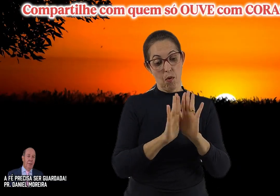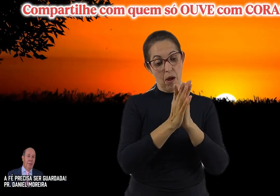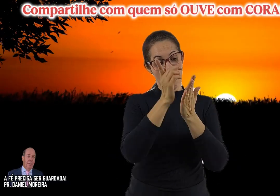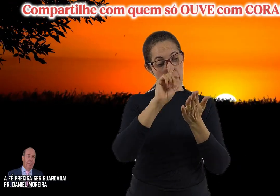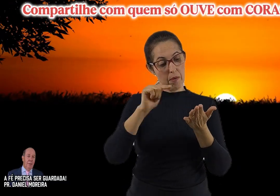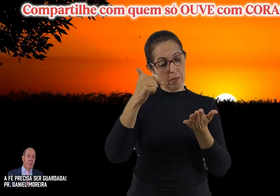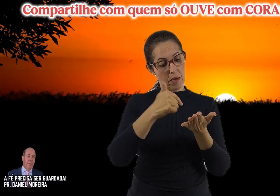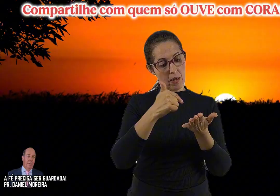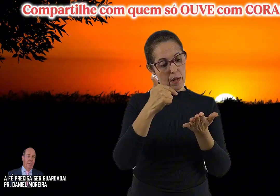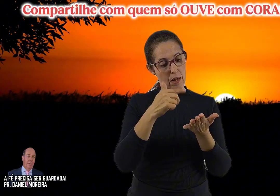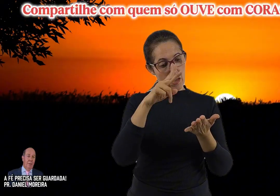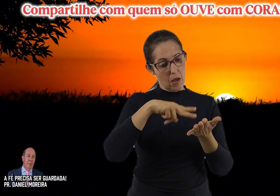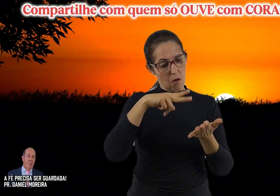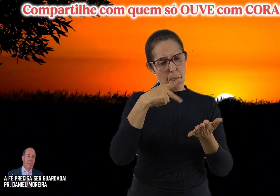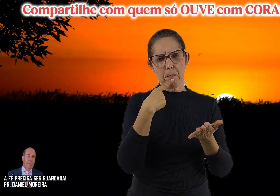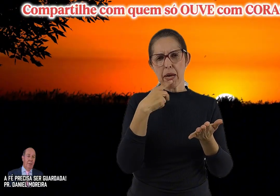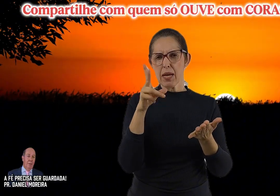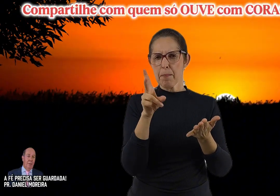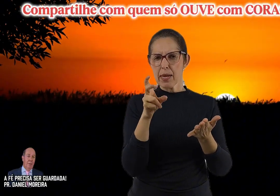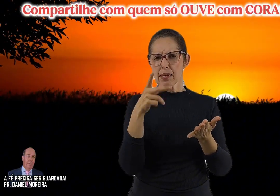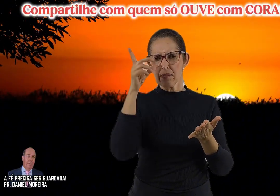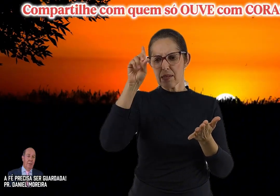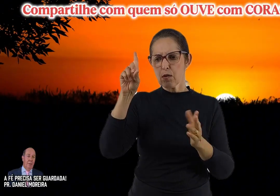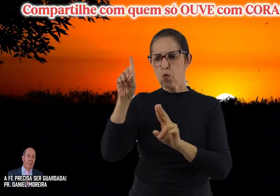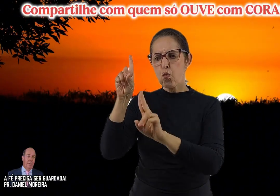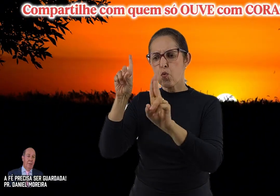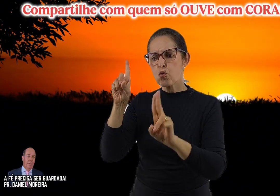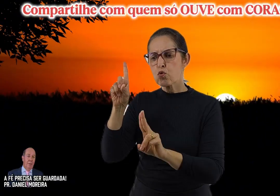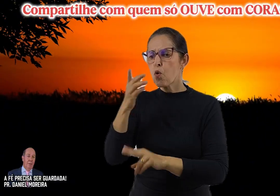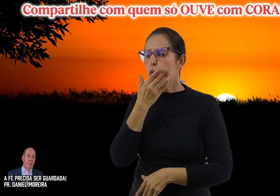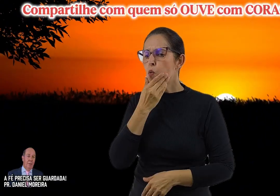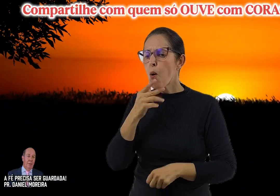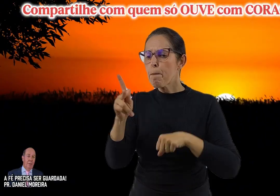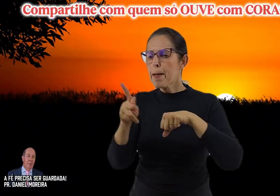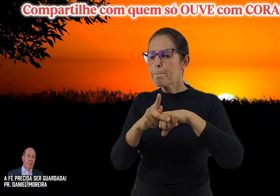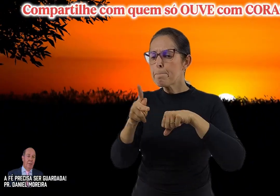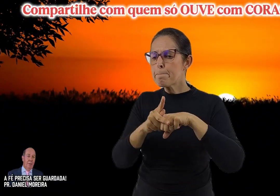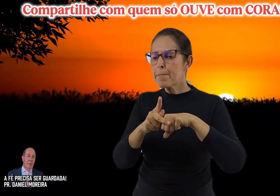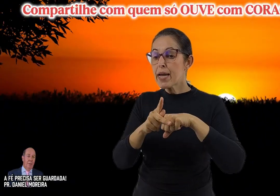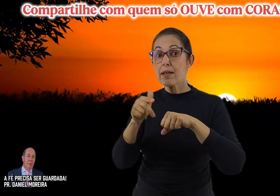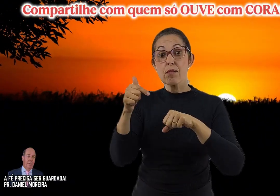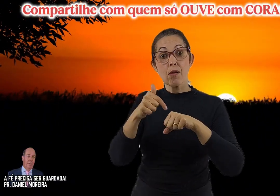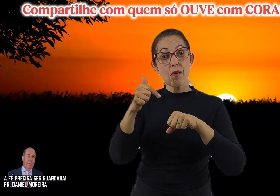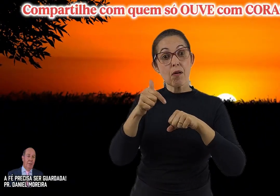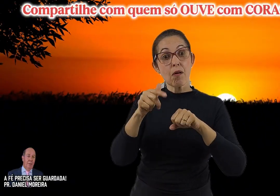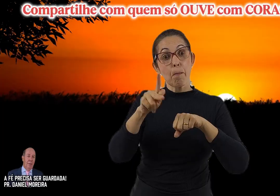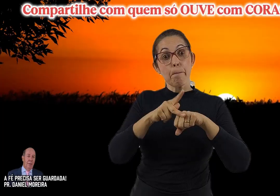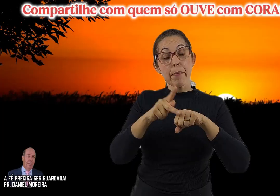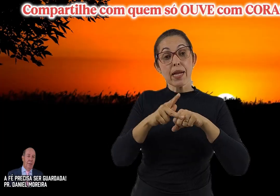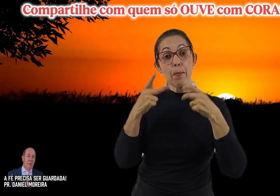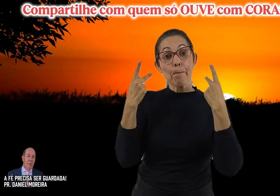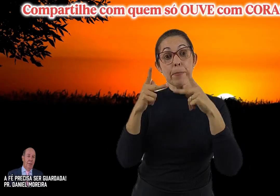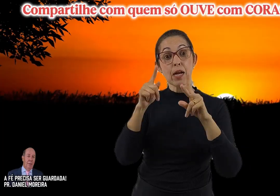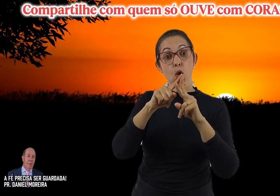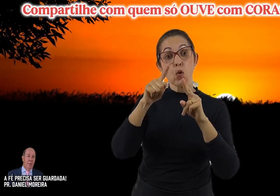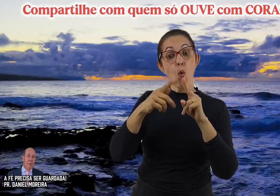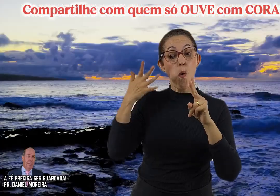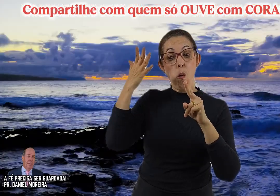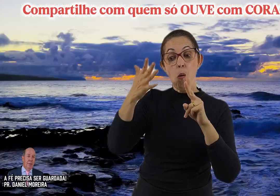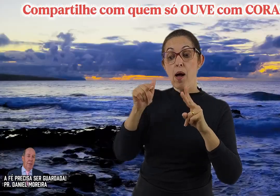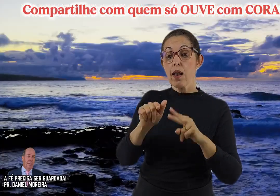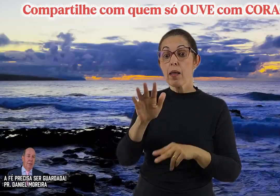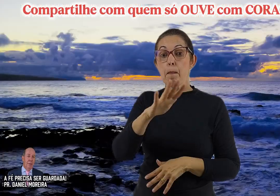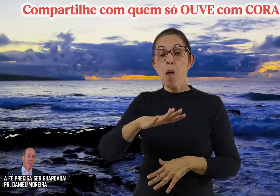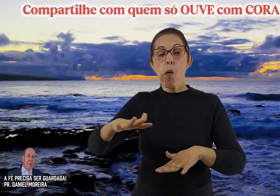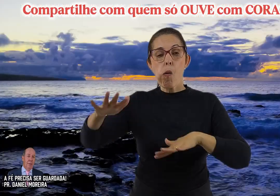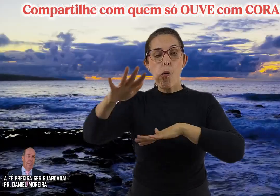que Deus usou um pescador chamado Pedro, que com 2 mensagens, 8.000 almas foram